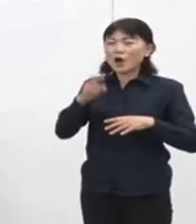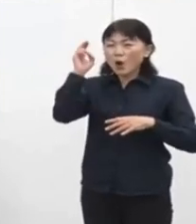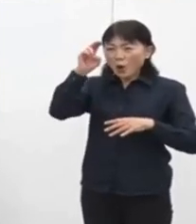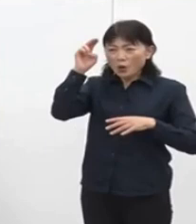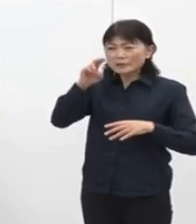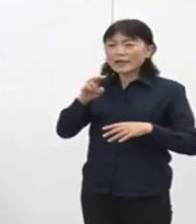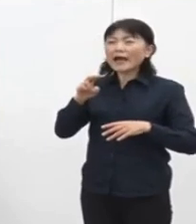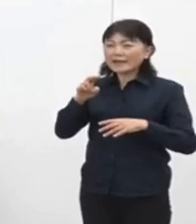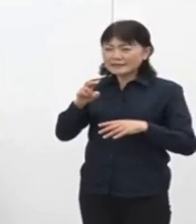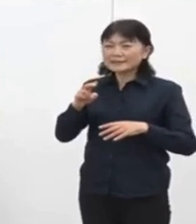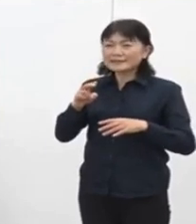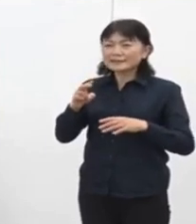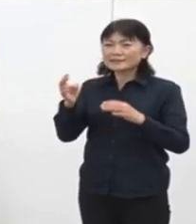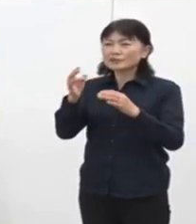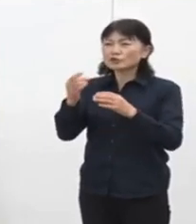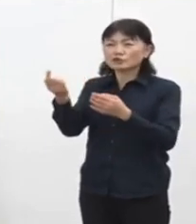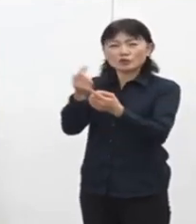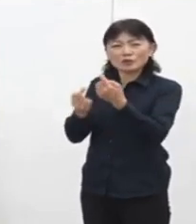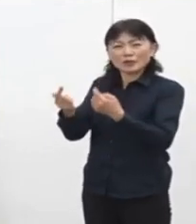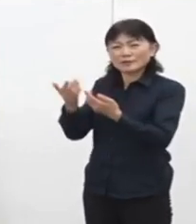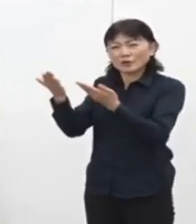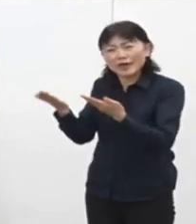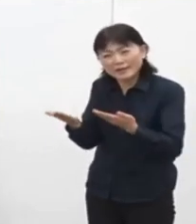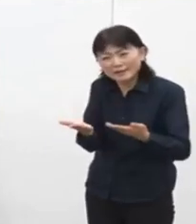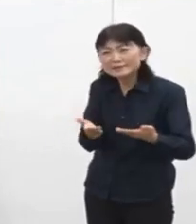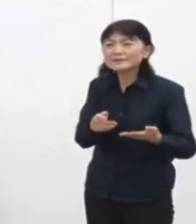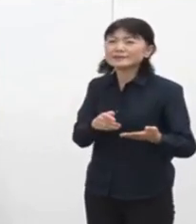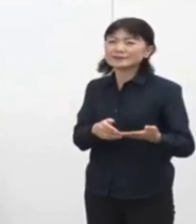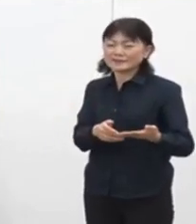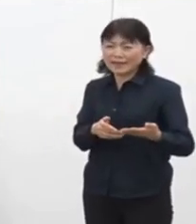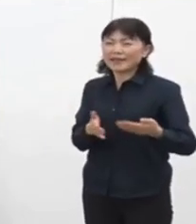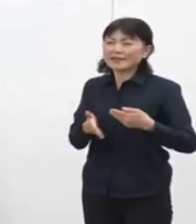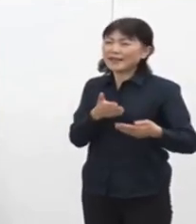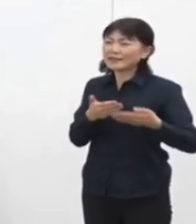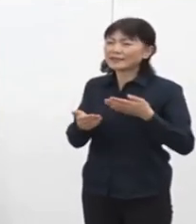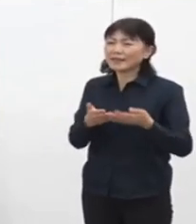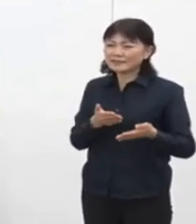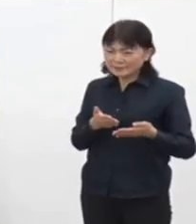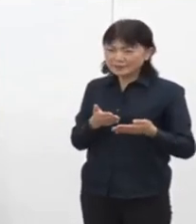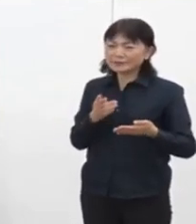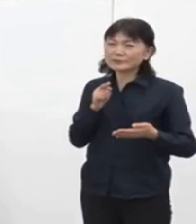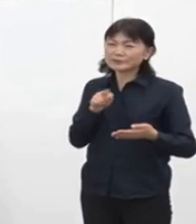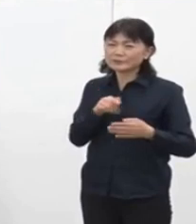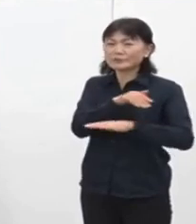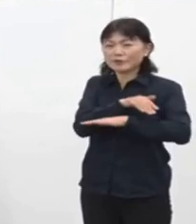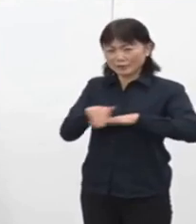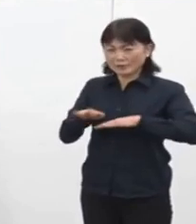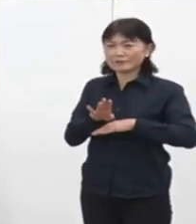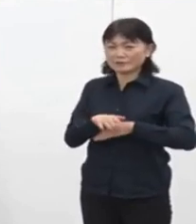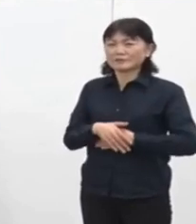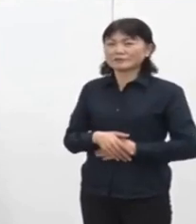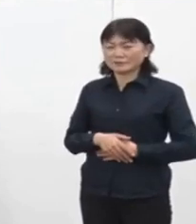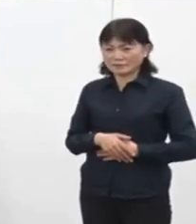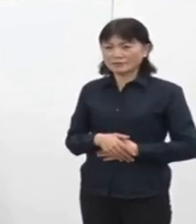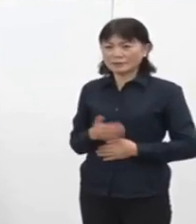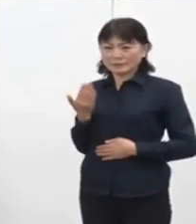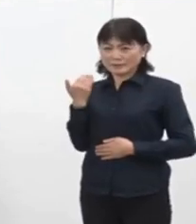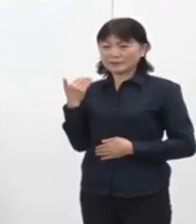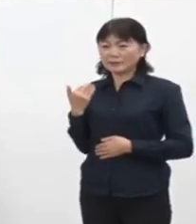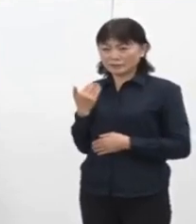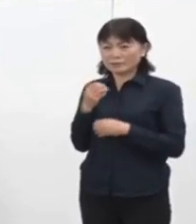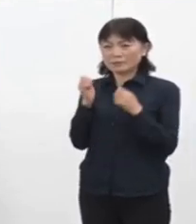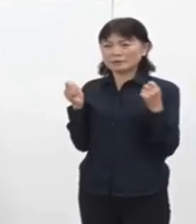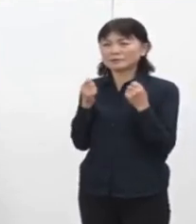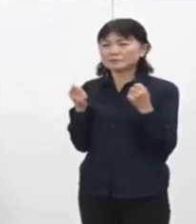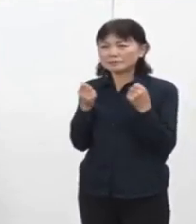ね、大阪を感じていただくというあの道の未来体験エキスポというのを予定しております。そのため の事前のイベ